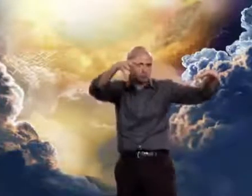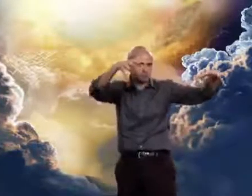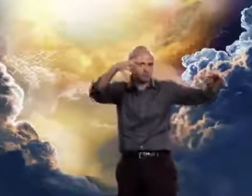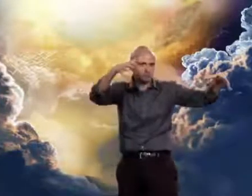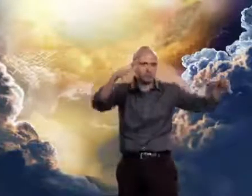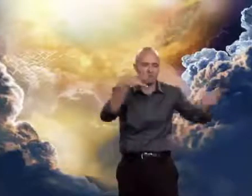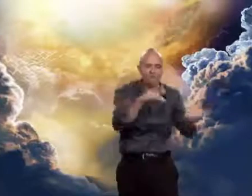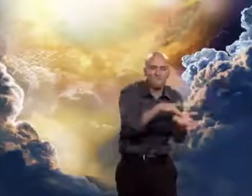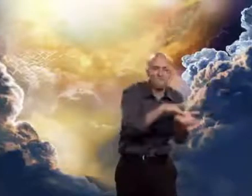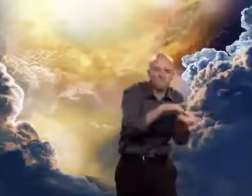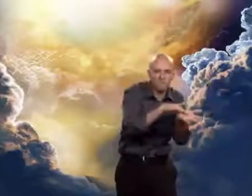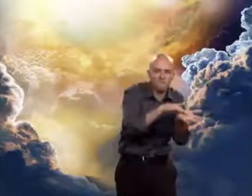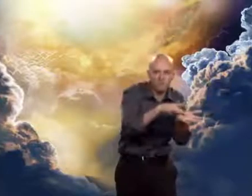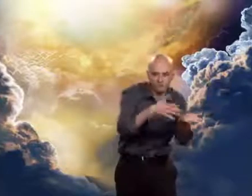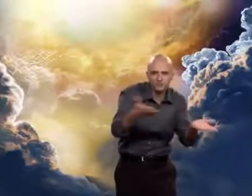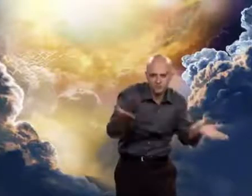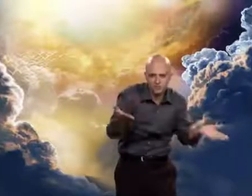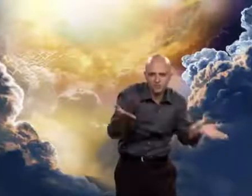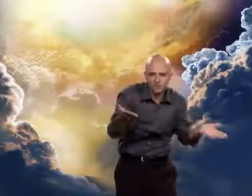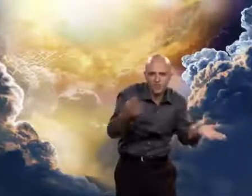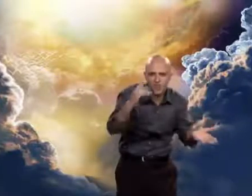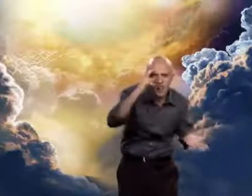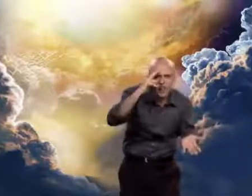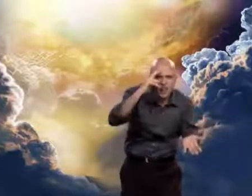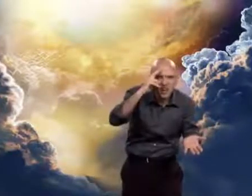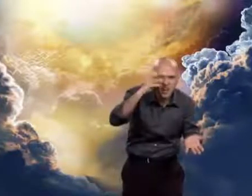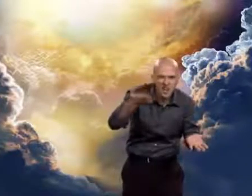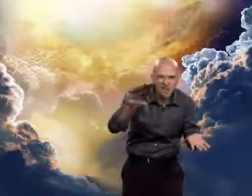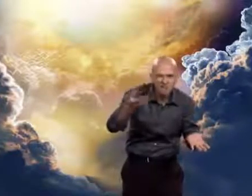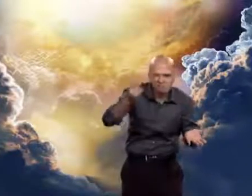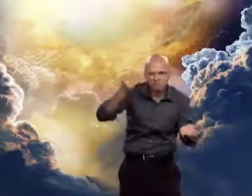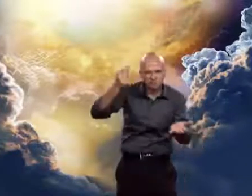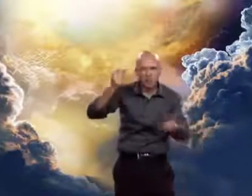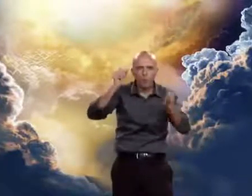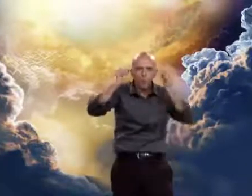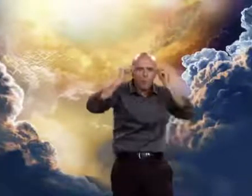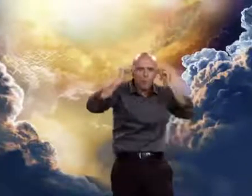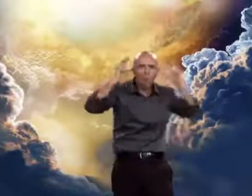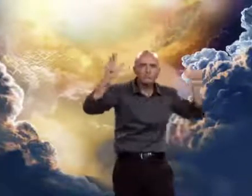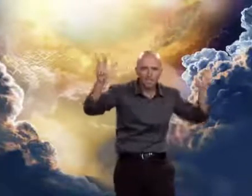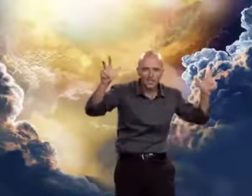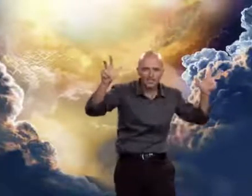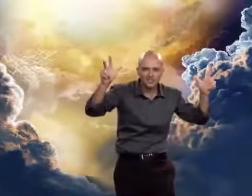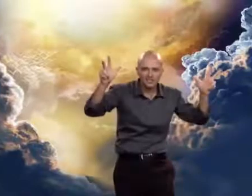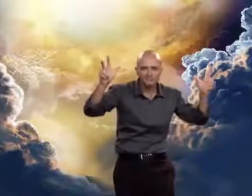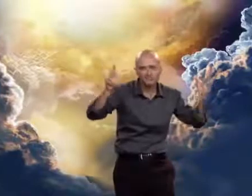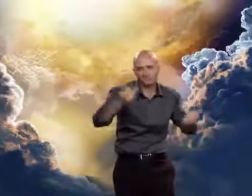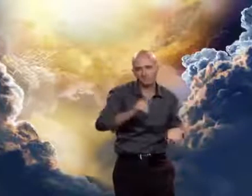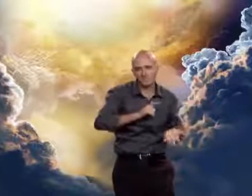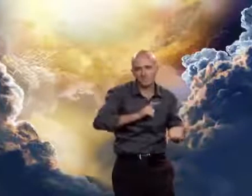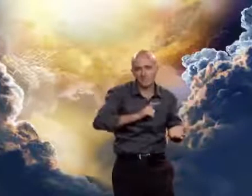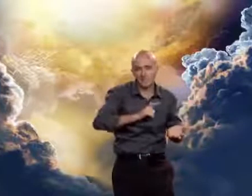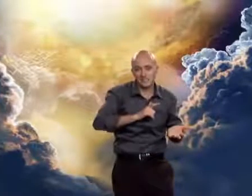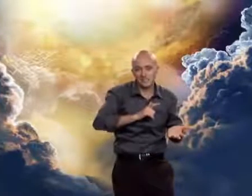natureza corrompida. Isso é progresso, não para cima, mas para baixo. O ser humano jamais